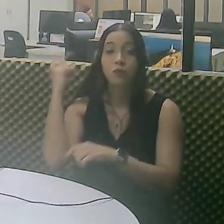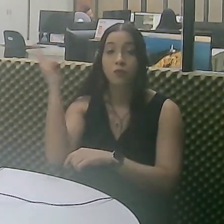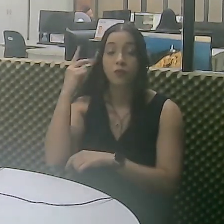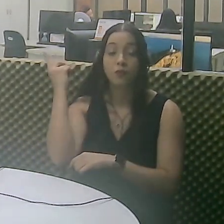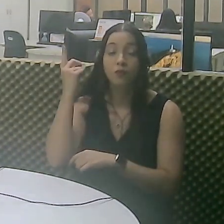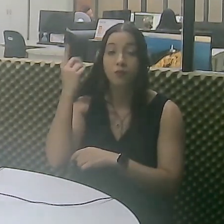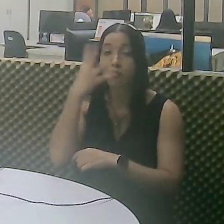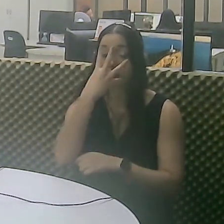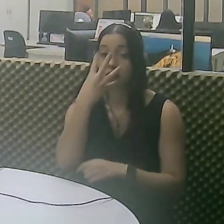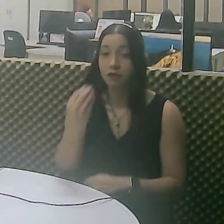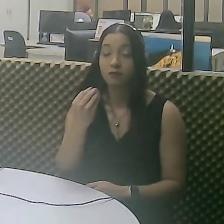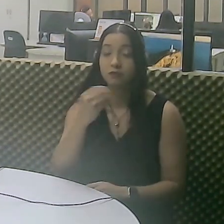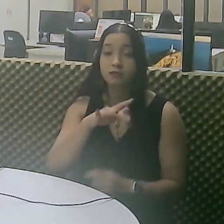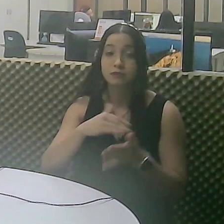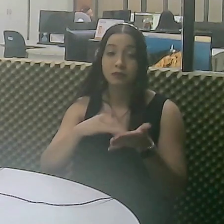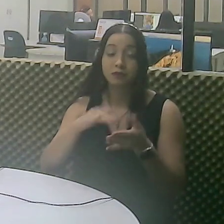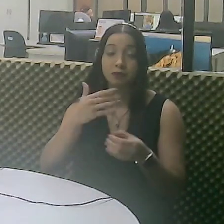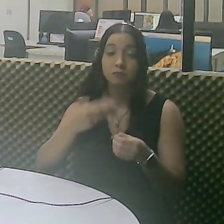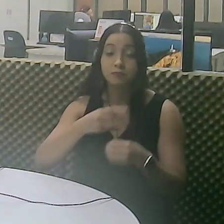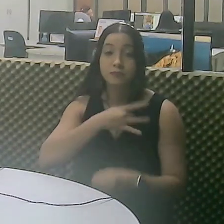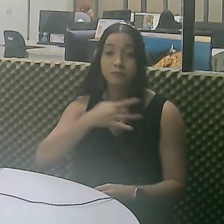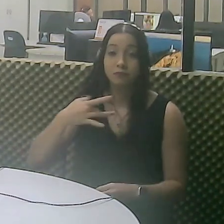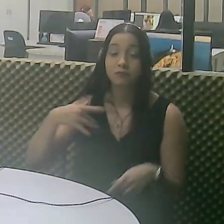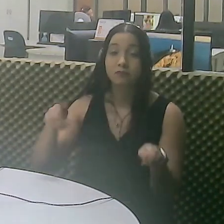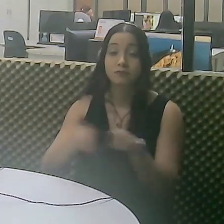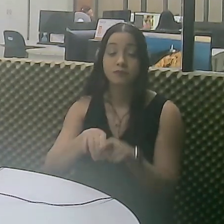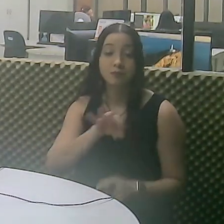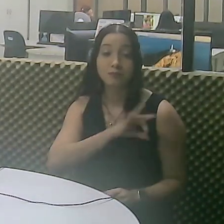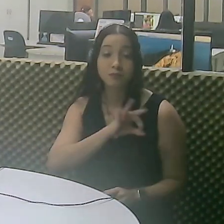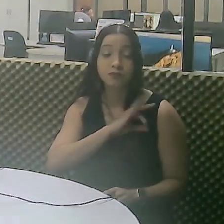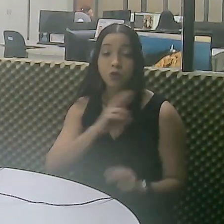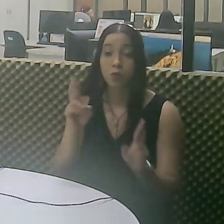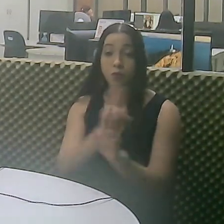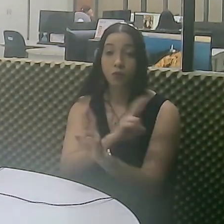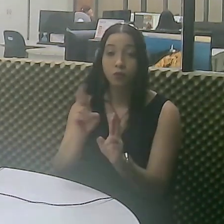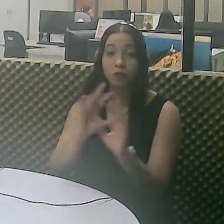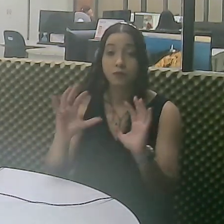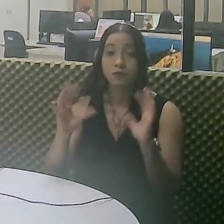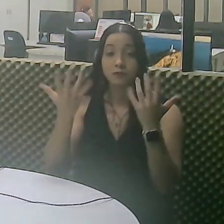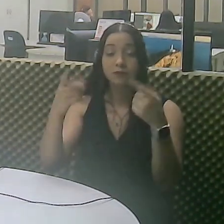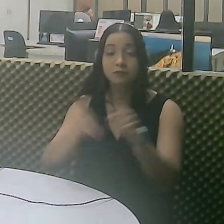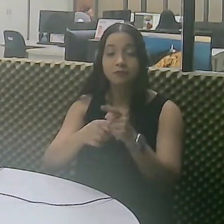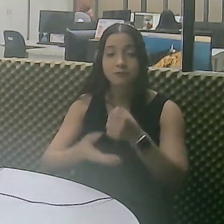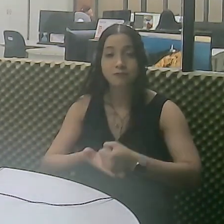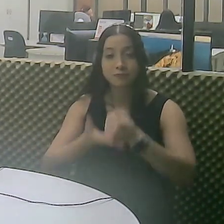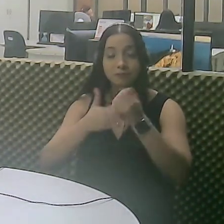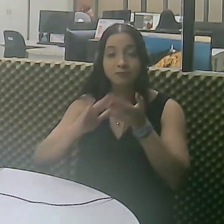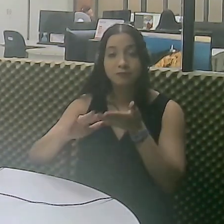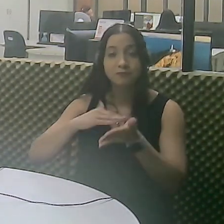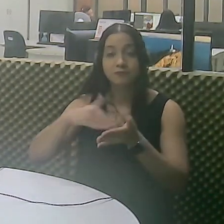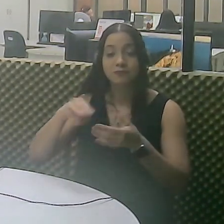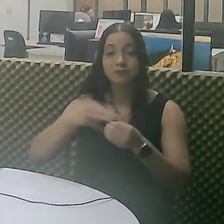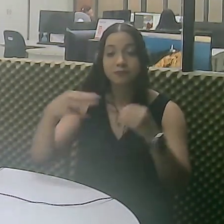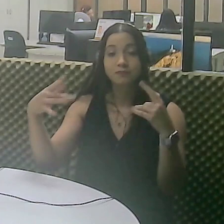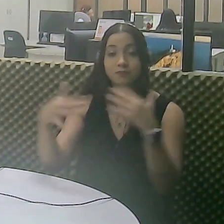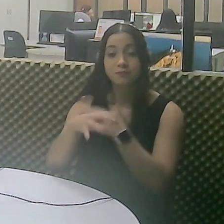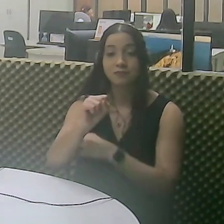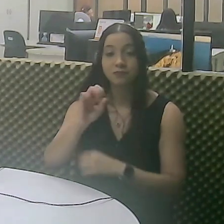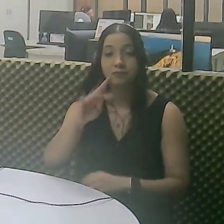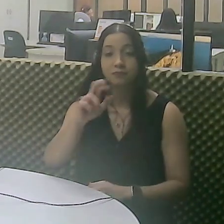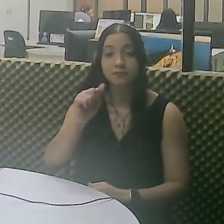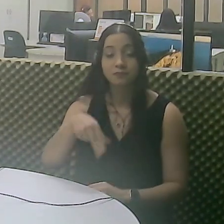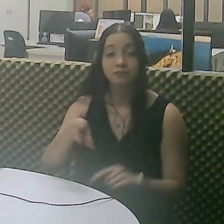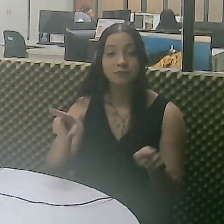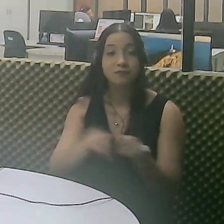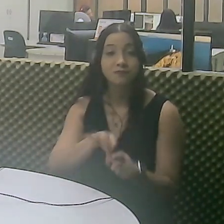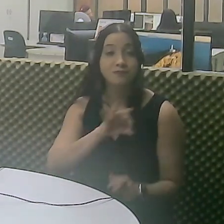da Secretaria Municipal de Saúde e viaturas da Polícia Rodoviária. O evento também tem apoio da Secretaria Municipal de Trânsito e Transportes